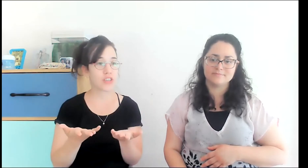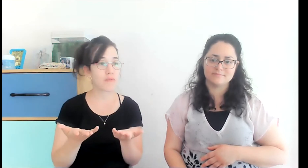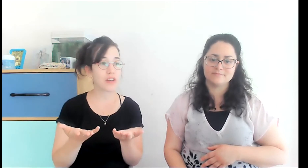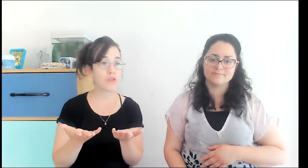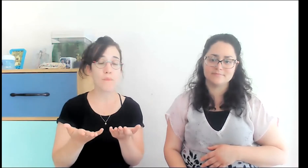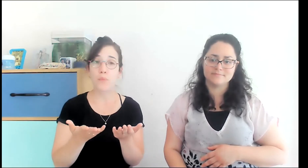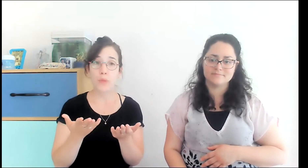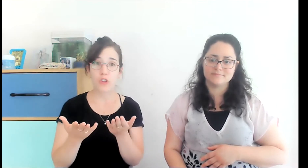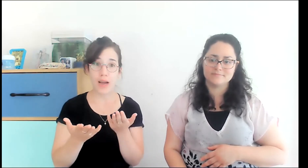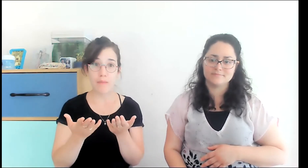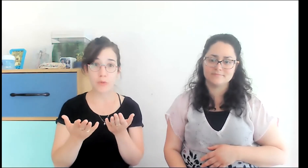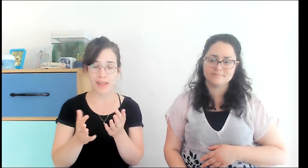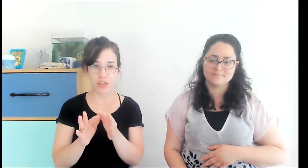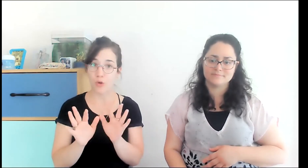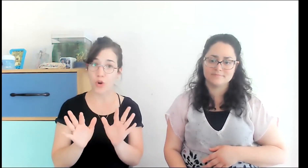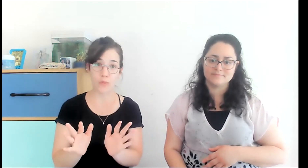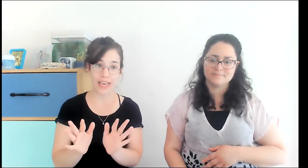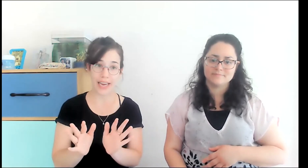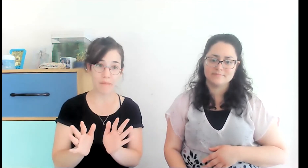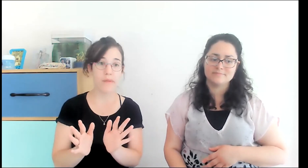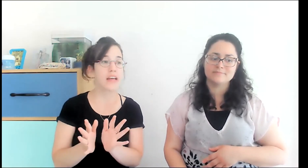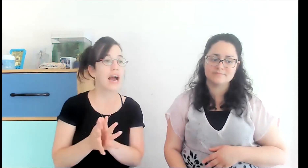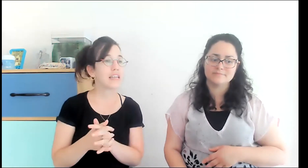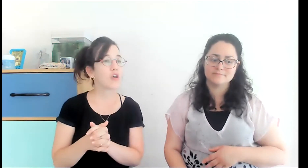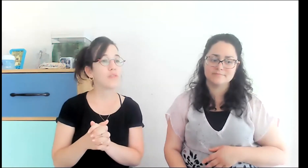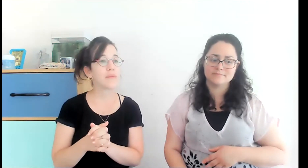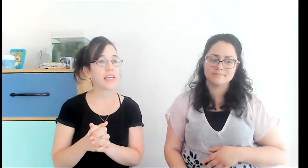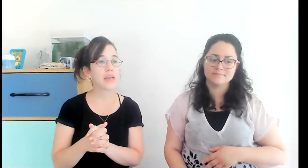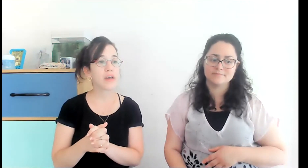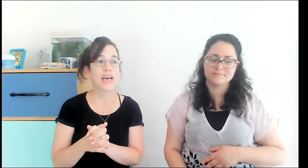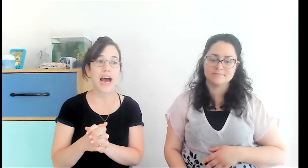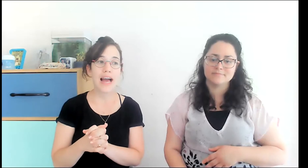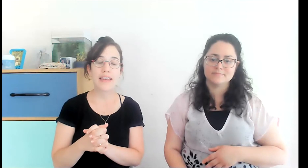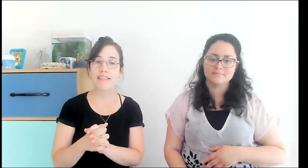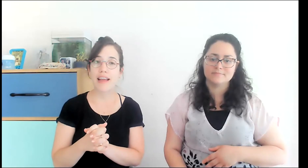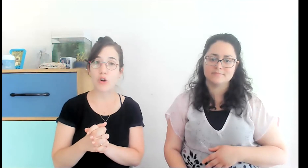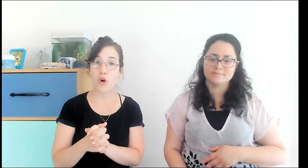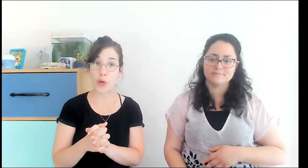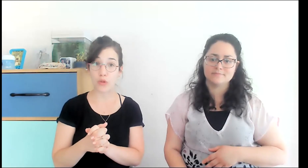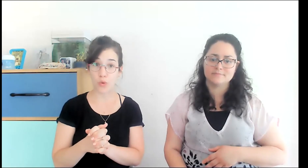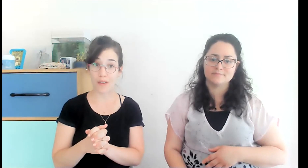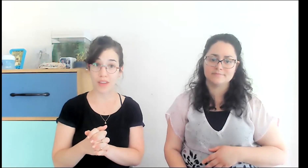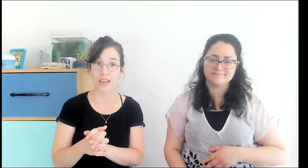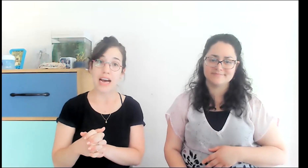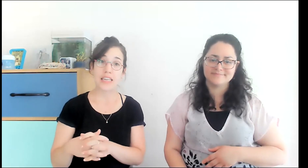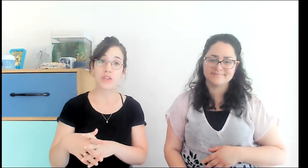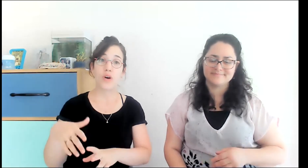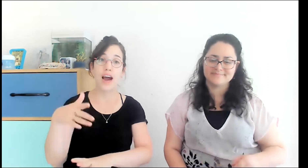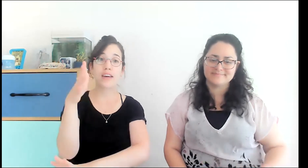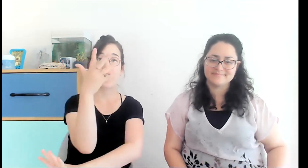נוספים לנו עוד כמה משפטים שאנחנו עוד לא מכירים. אז אנחנו מסמנים על נטע, קור נטוע. אז נטוע,